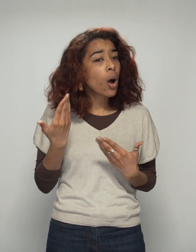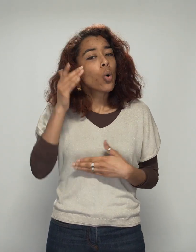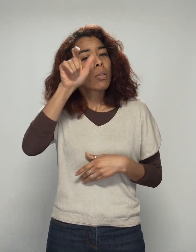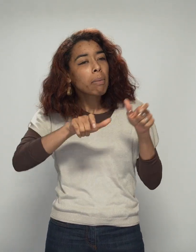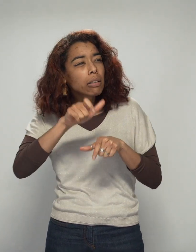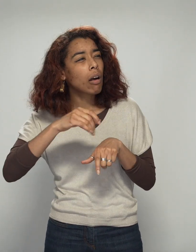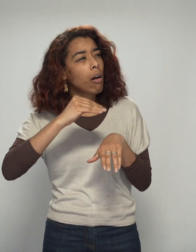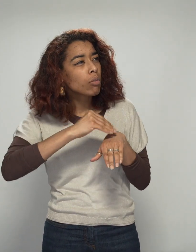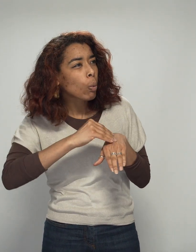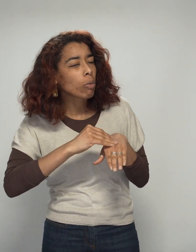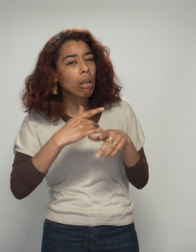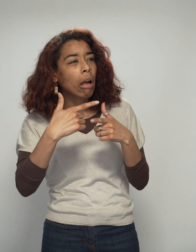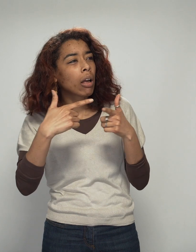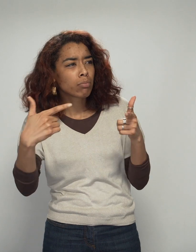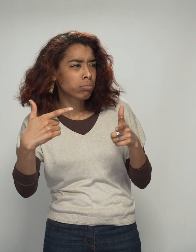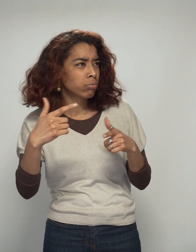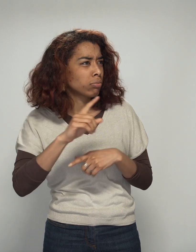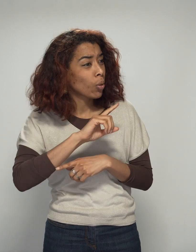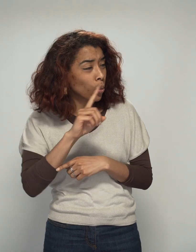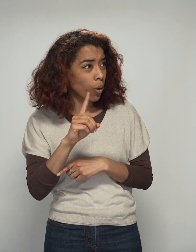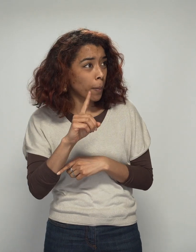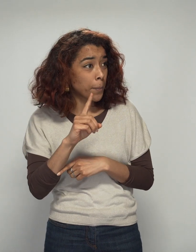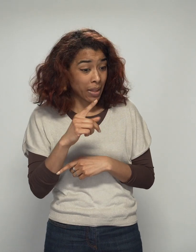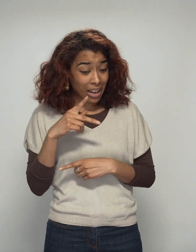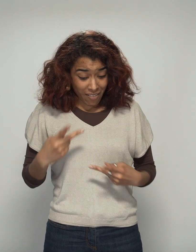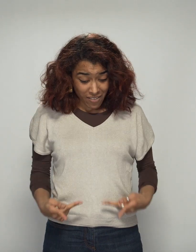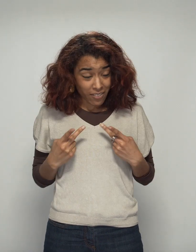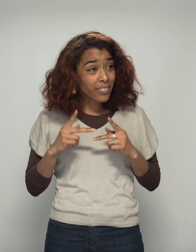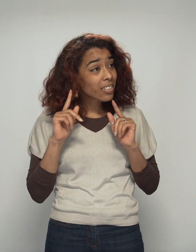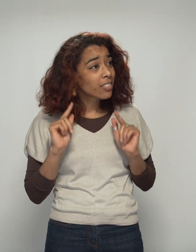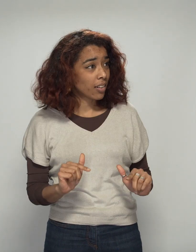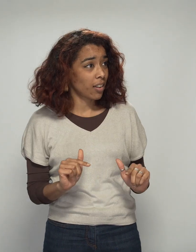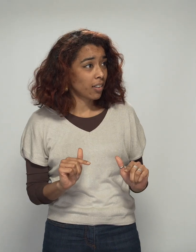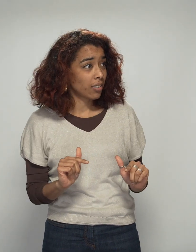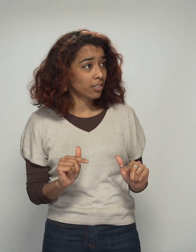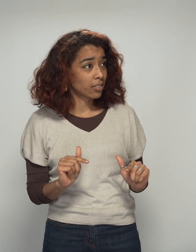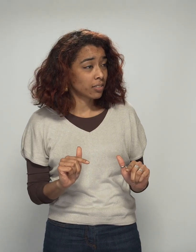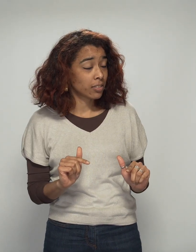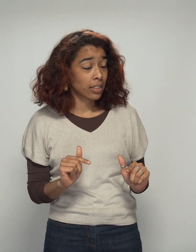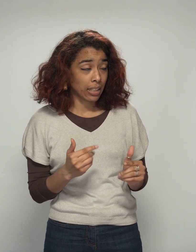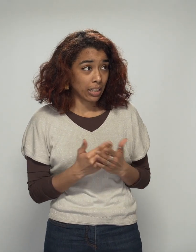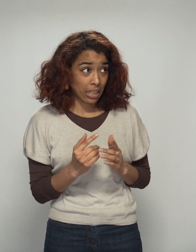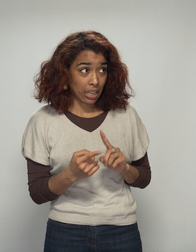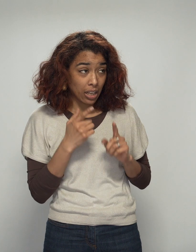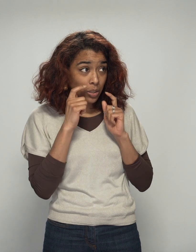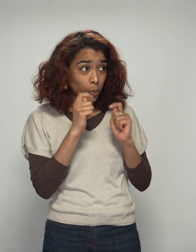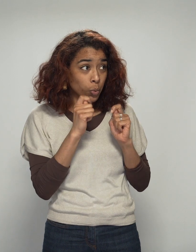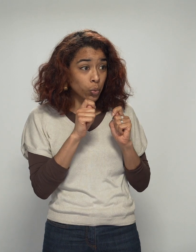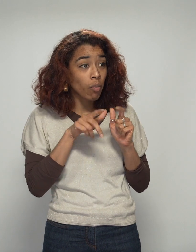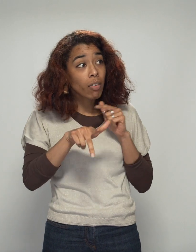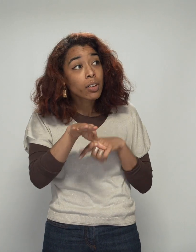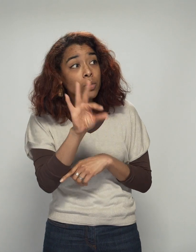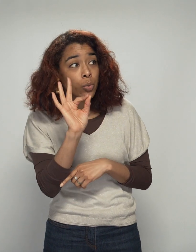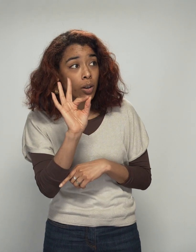en toi et n'écoute pas ce que les gens de l'extérieur peuvent dire. C'est la vie et surtout,